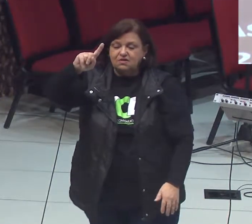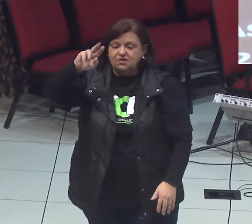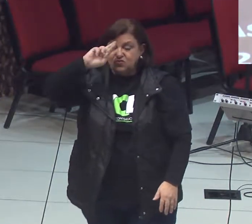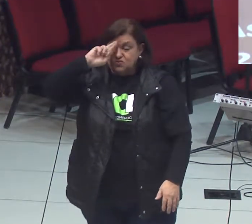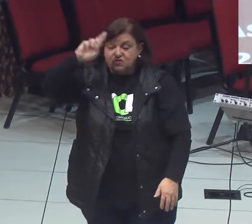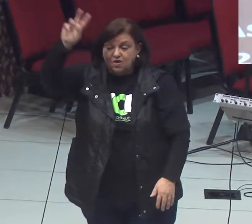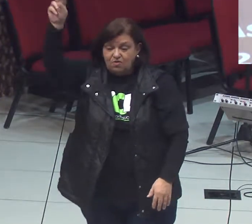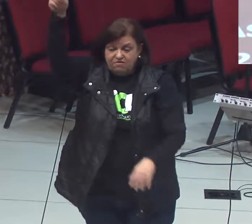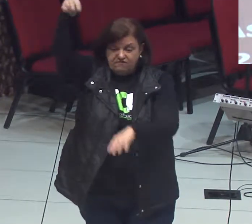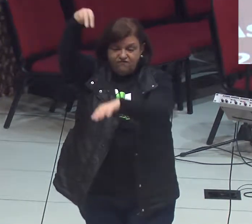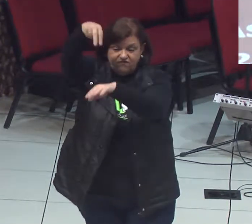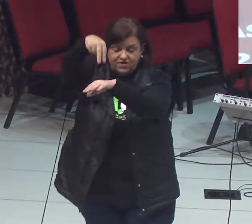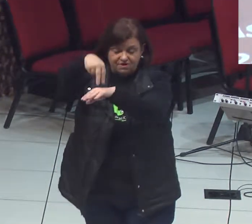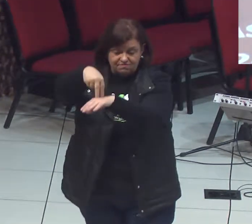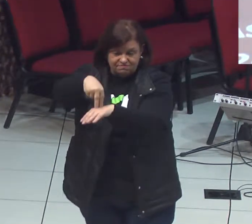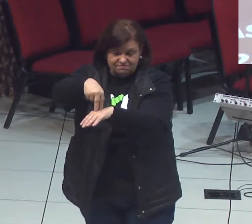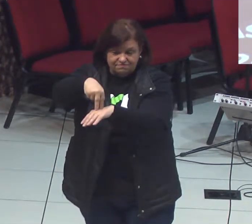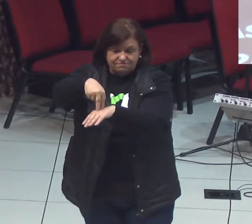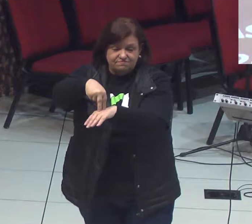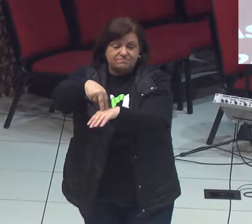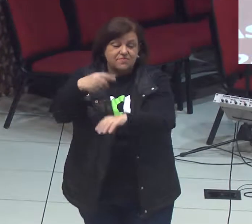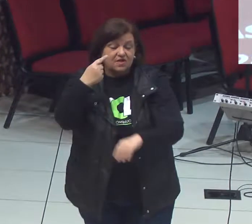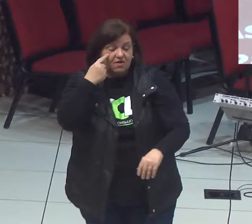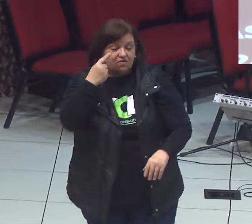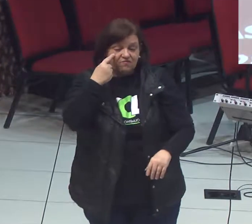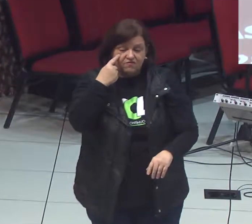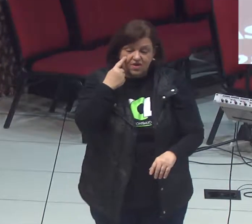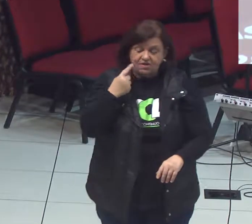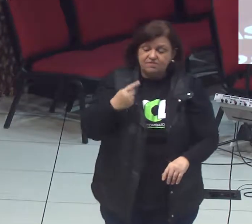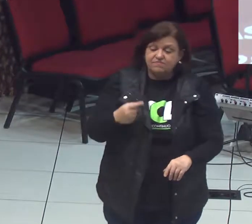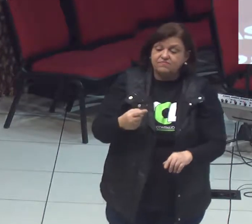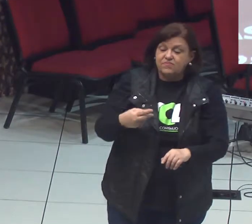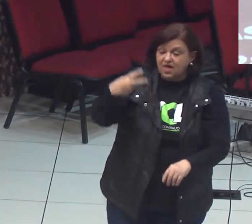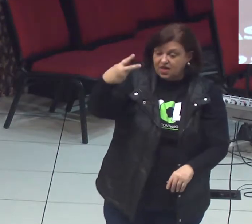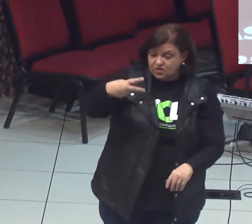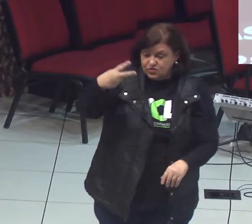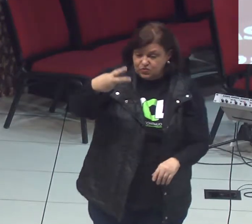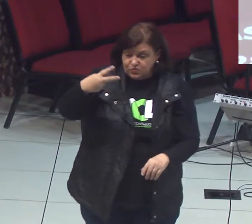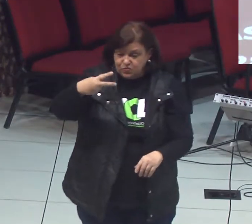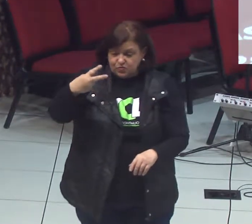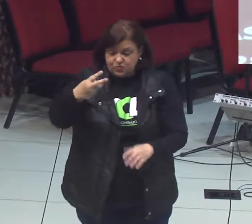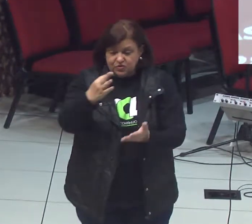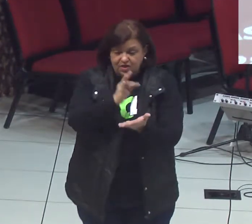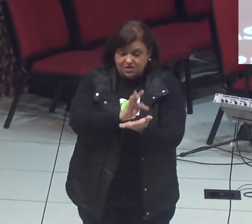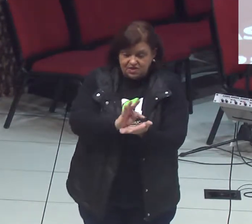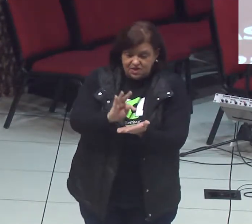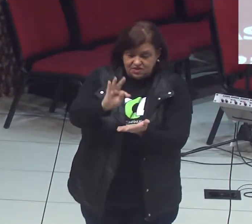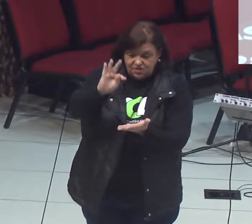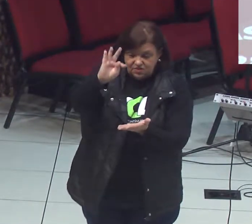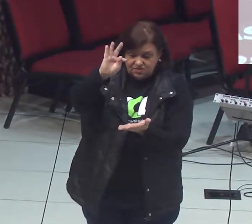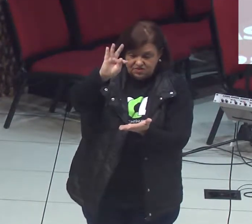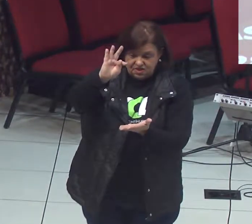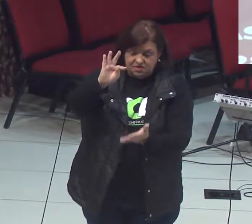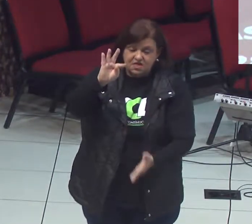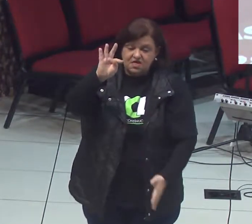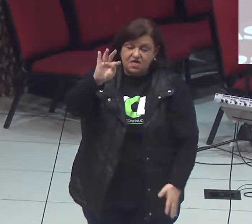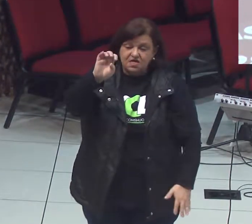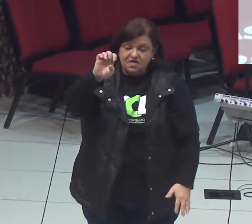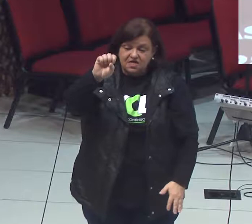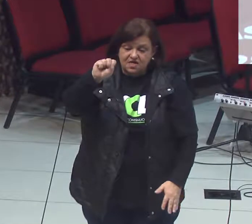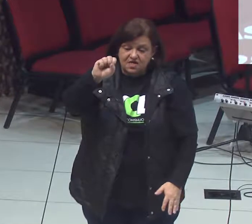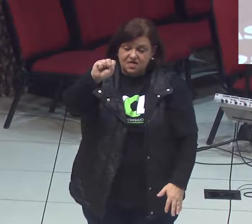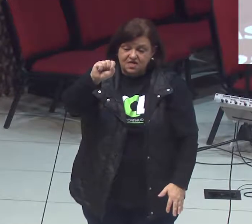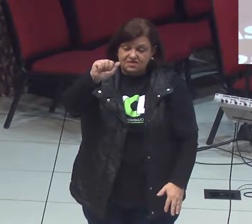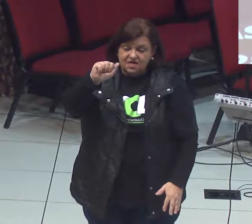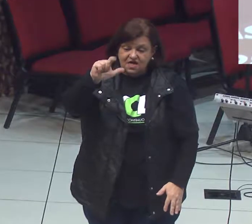Ele virá, né? Usando o texto de 2 Tessalonicenses 2, verso 1 e